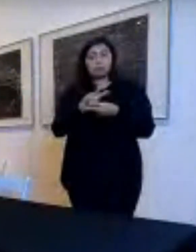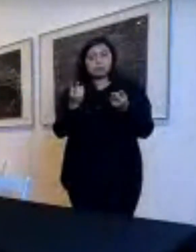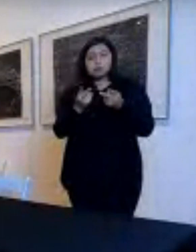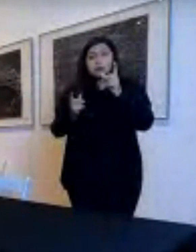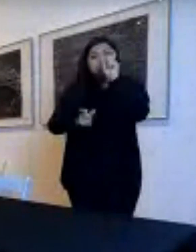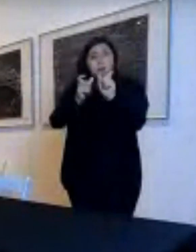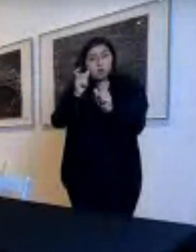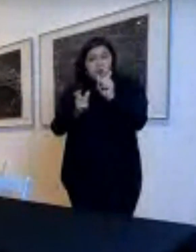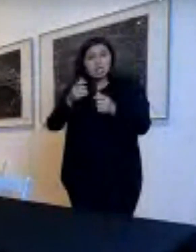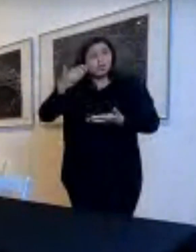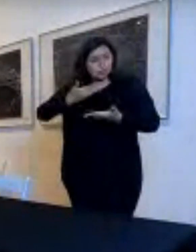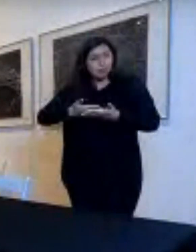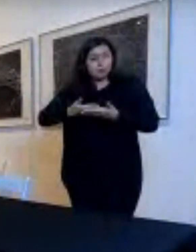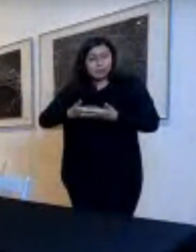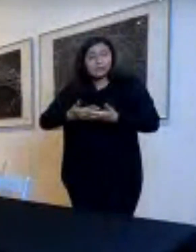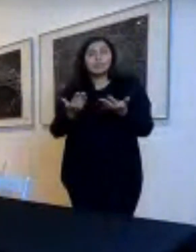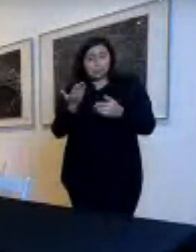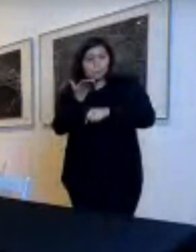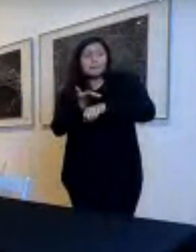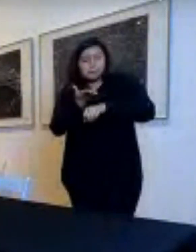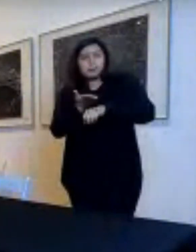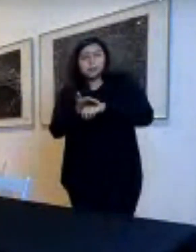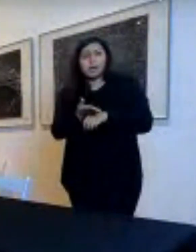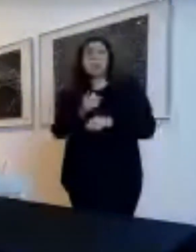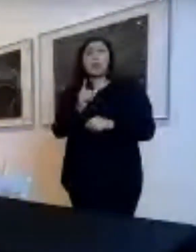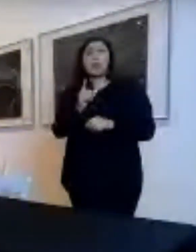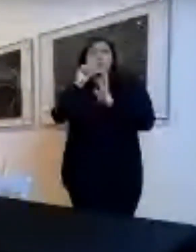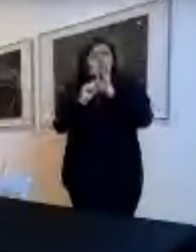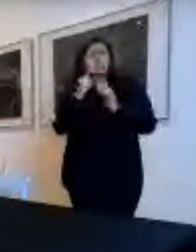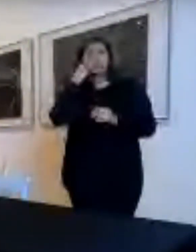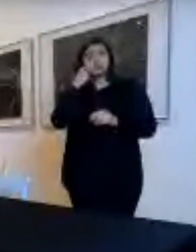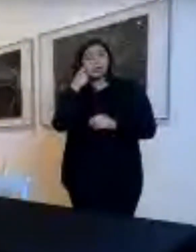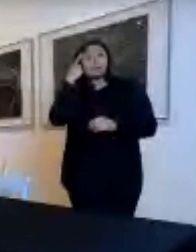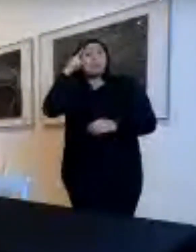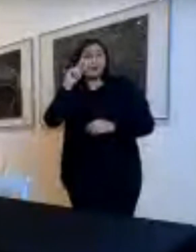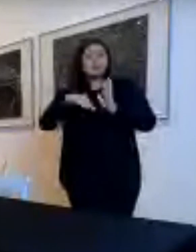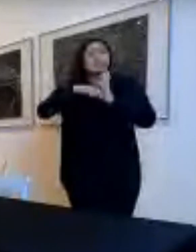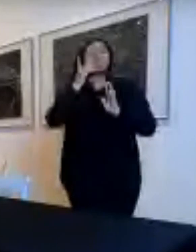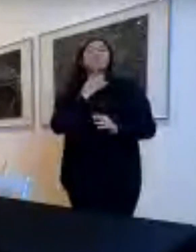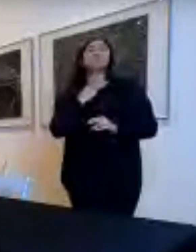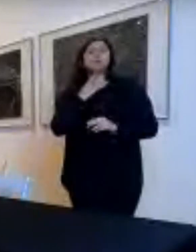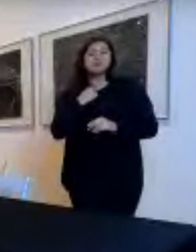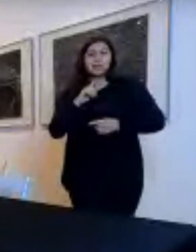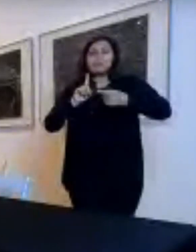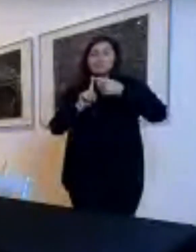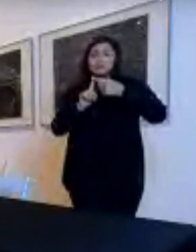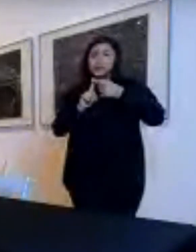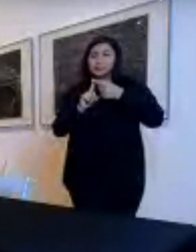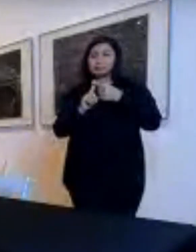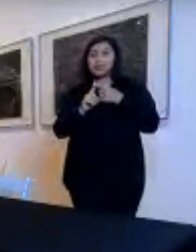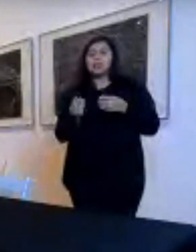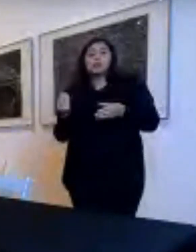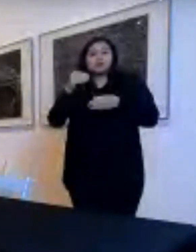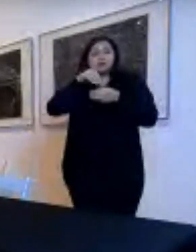quizás menos conocedor, pero más interesado, con ganas de participar y ser parte del museo. Creo que a